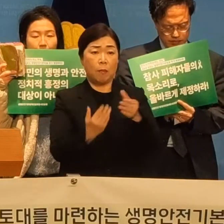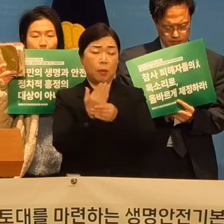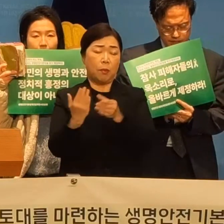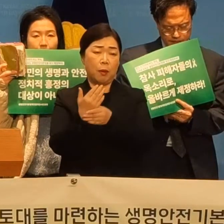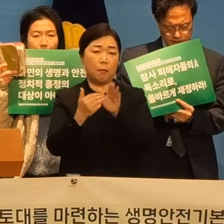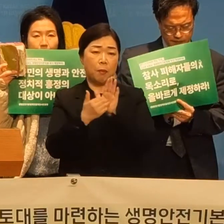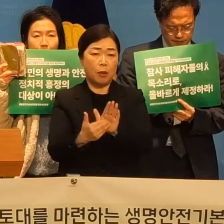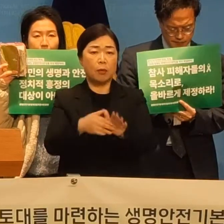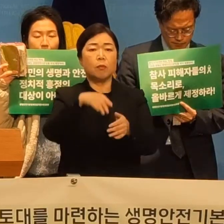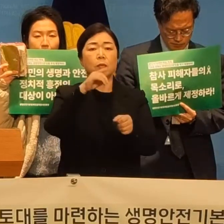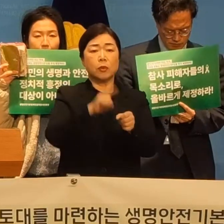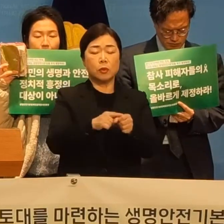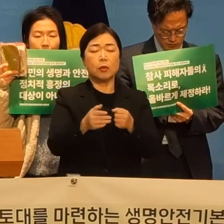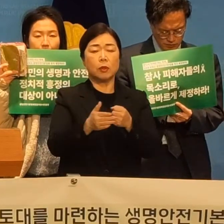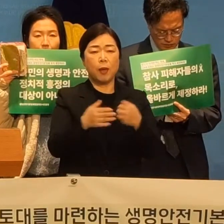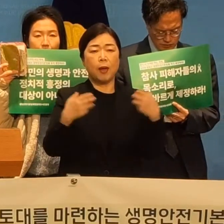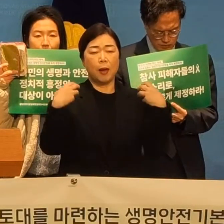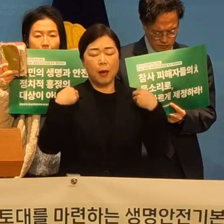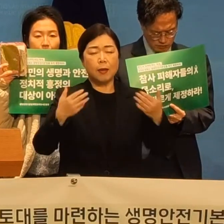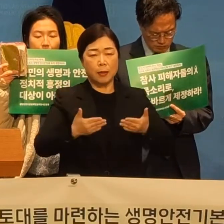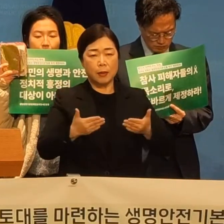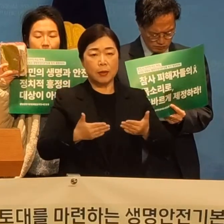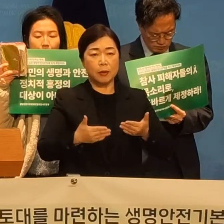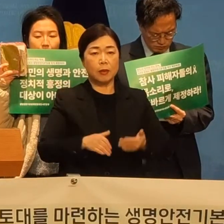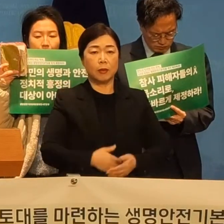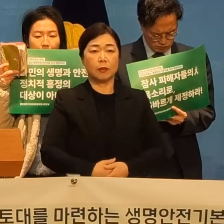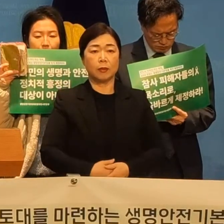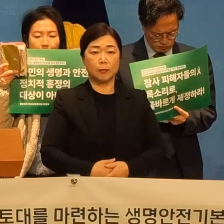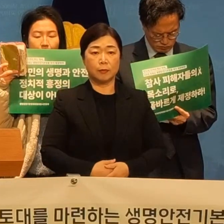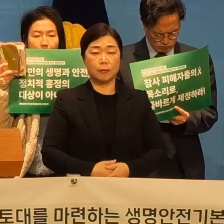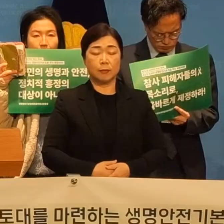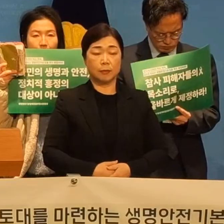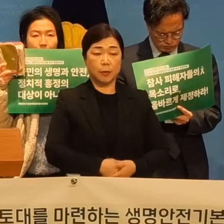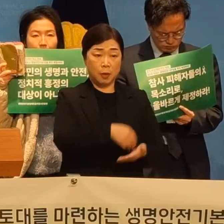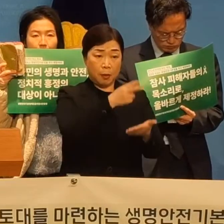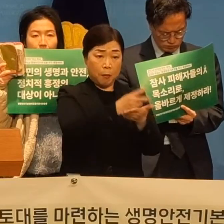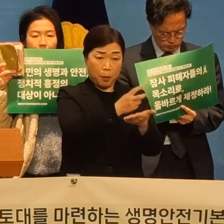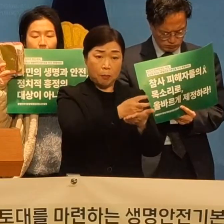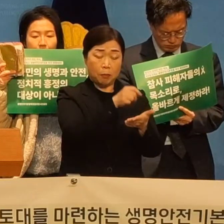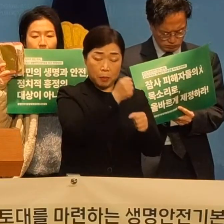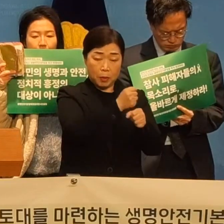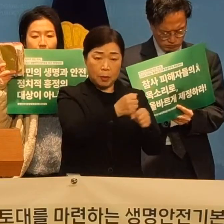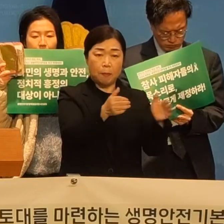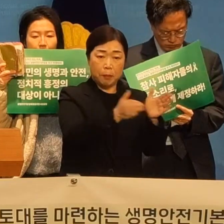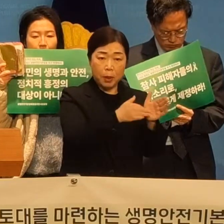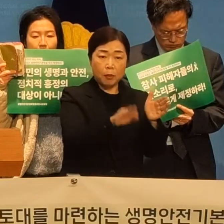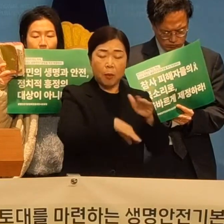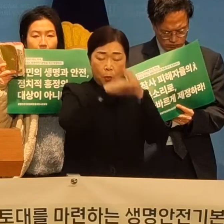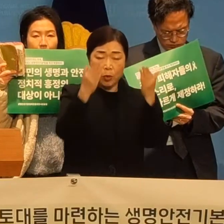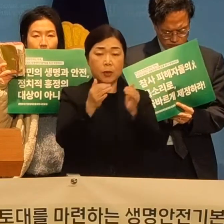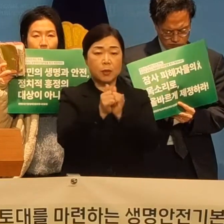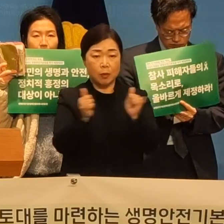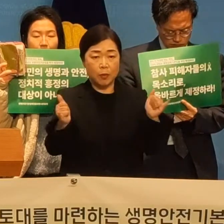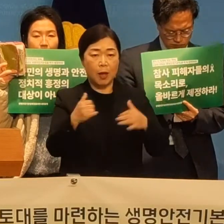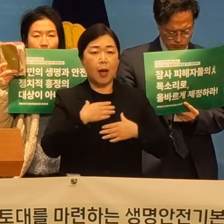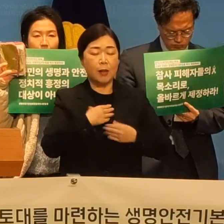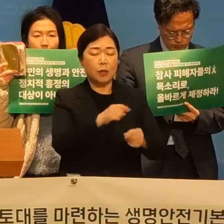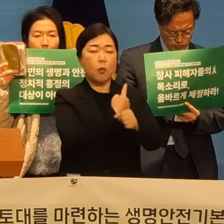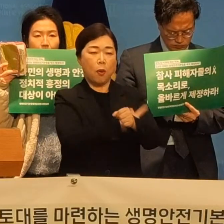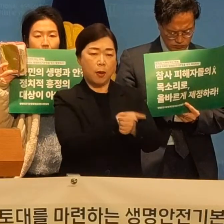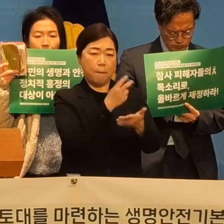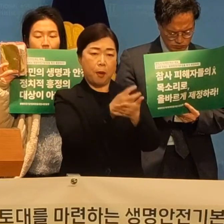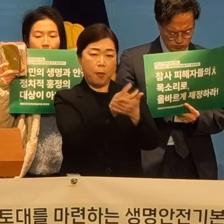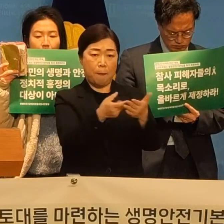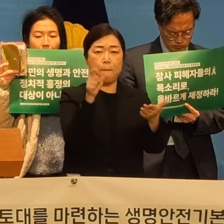국회의 책무이자 다짐입니다. 이 법은 모든 사람의 안전할 권리를 법률로 명시하고